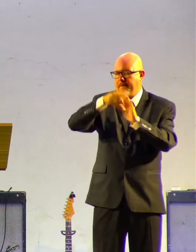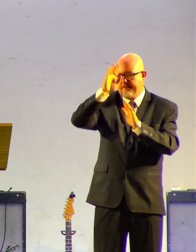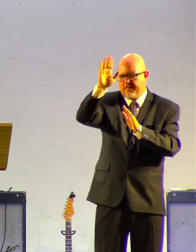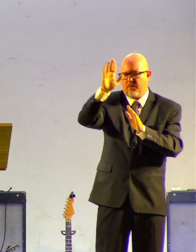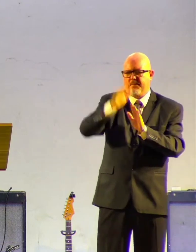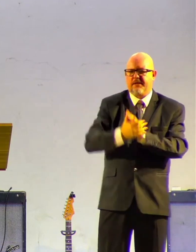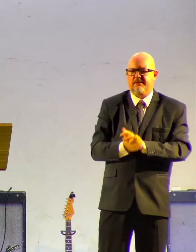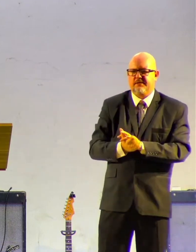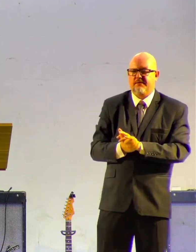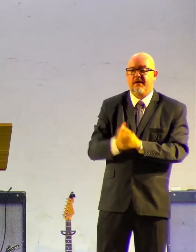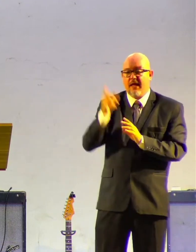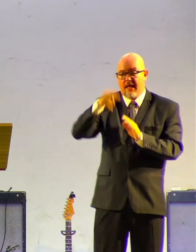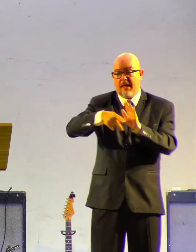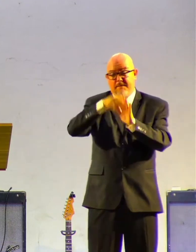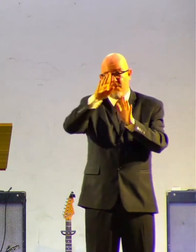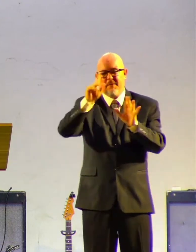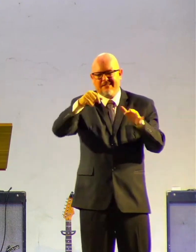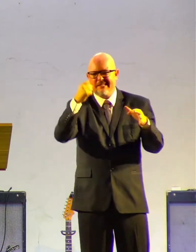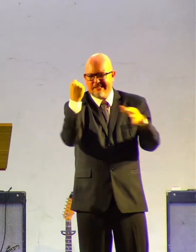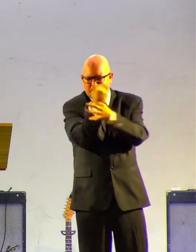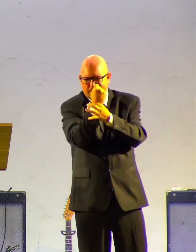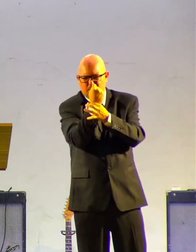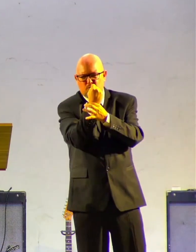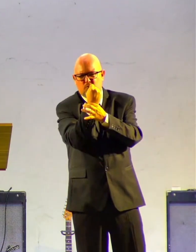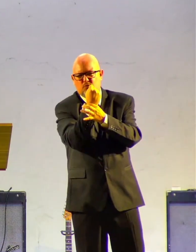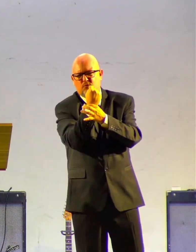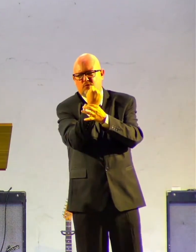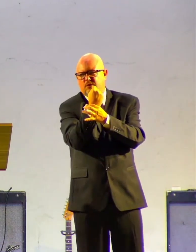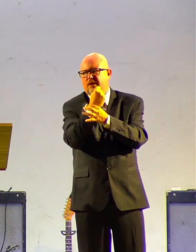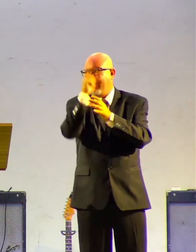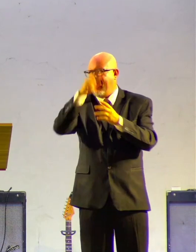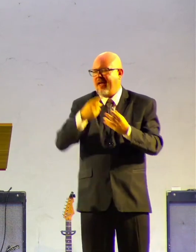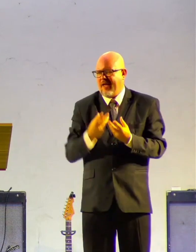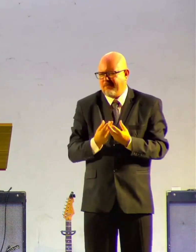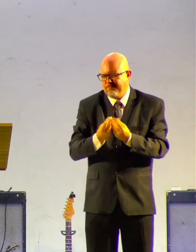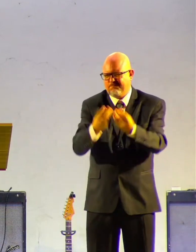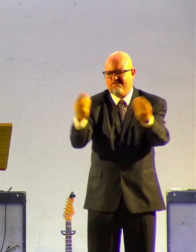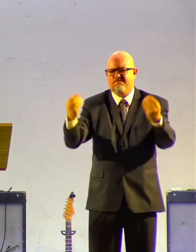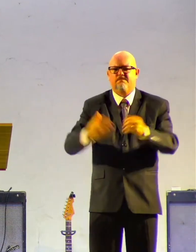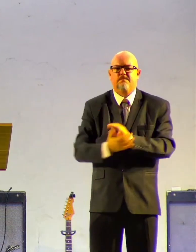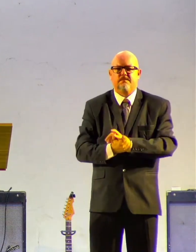promessa, e promessa segura, e promessa abundante.